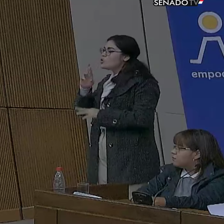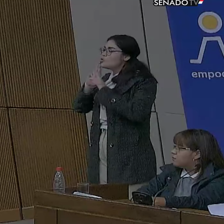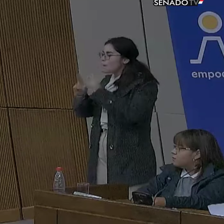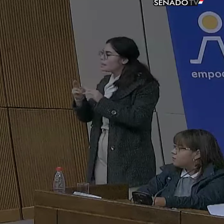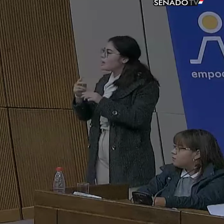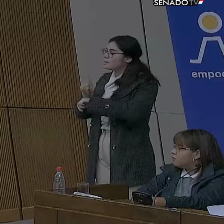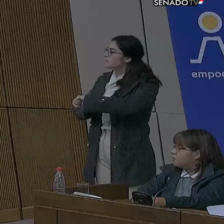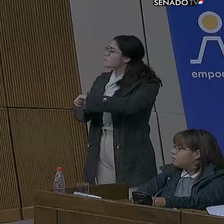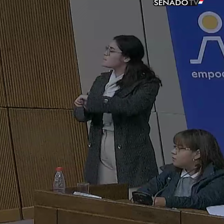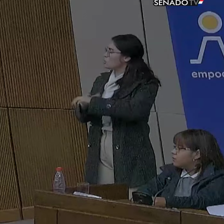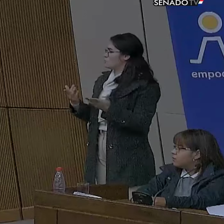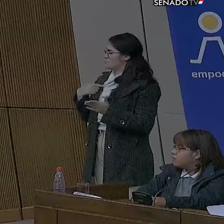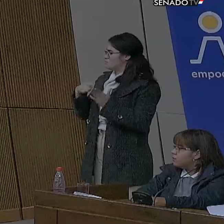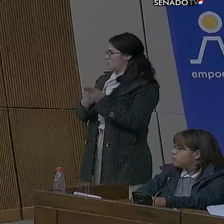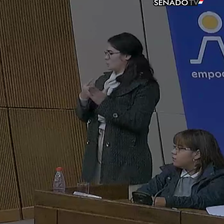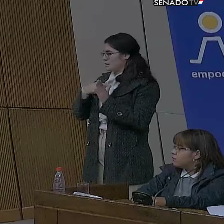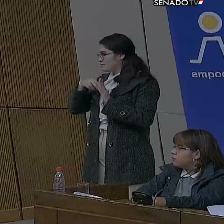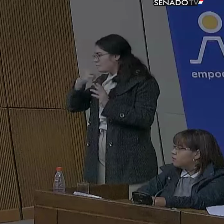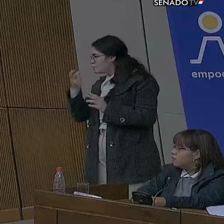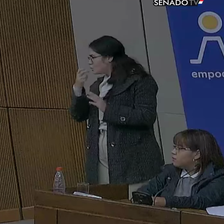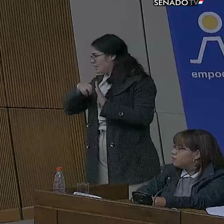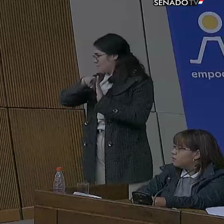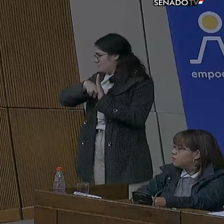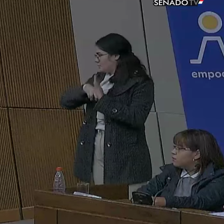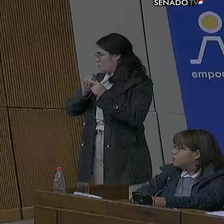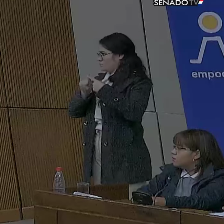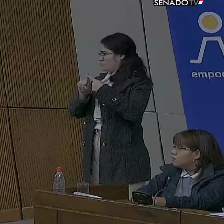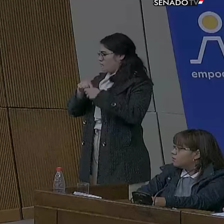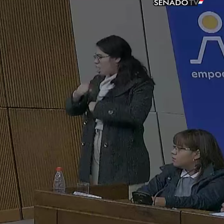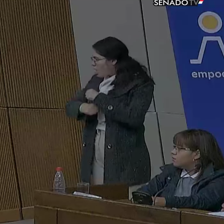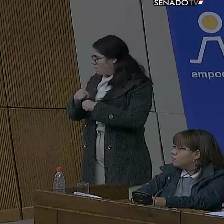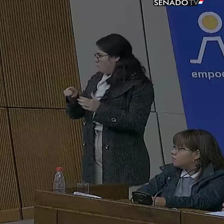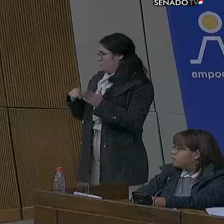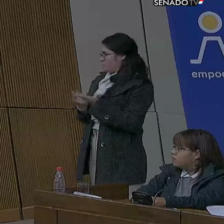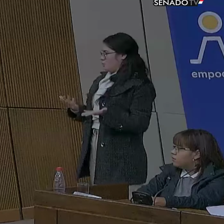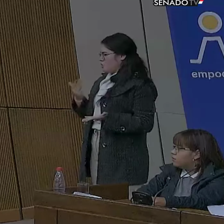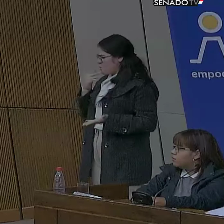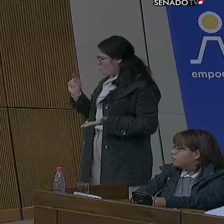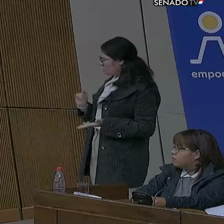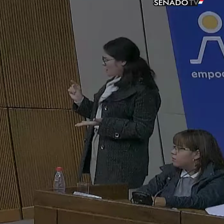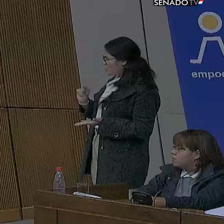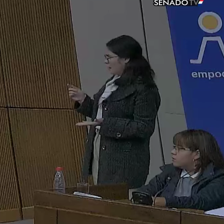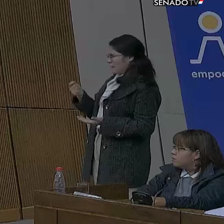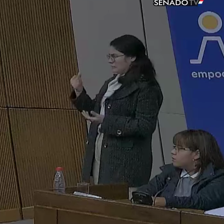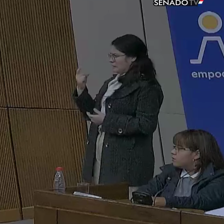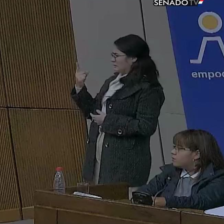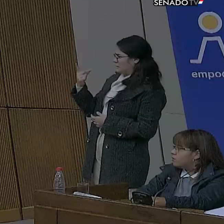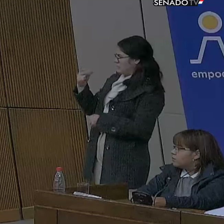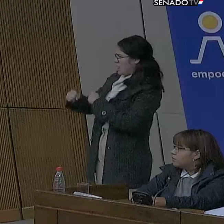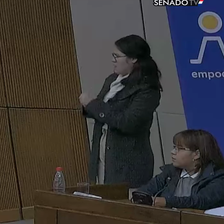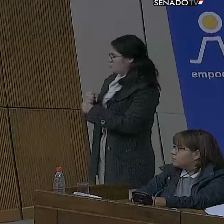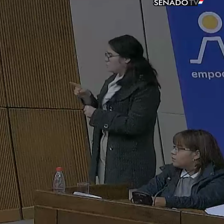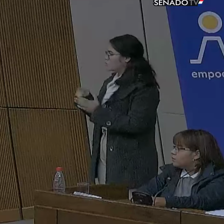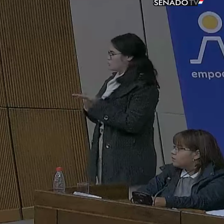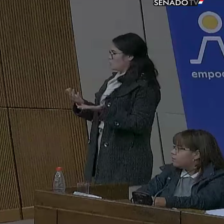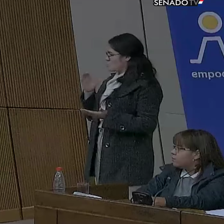pero no puede nombrarse. Le dicen, ¿qué pasó tu nombramiento? Le dicen que no sabemos. Y ella estuvo buscando el reglamento para poder ayudarle a las personas con